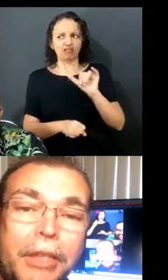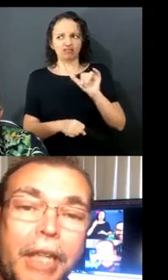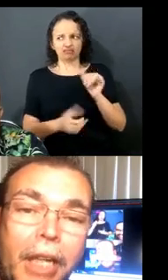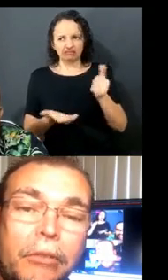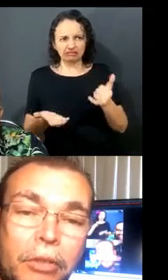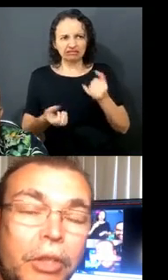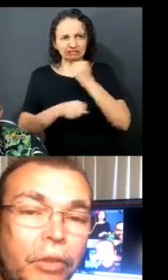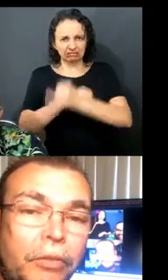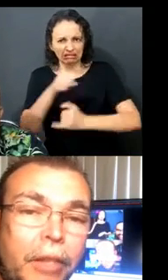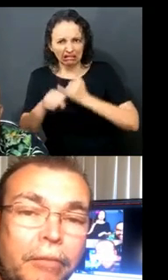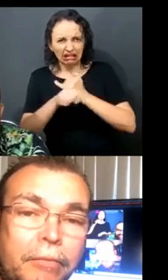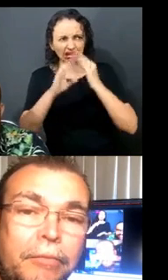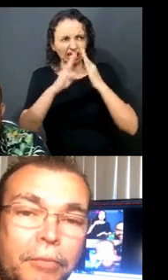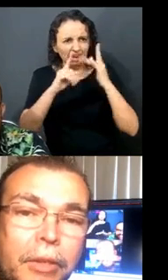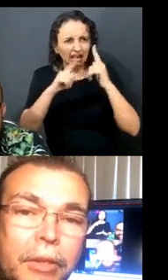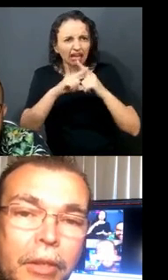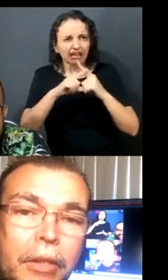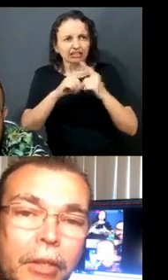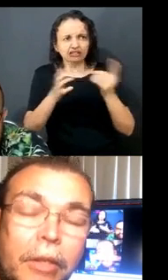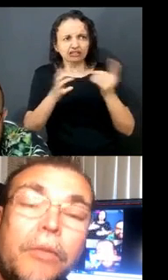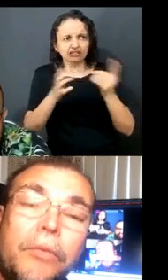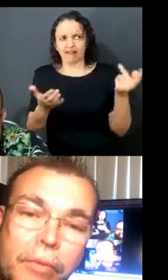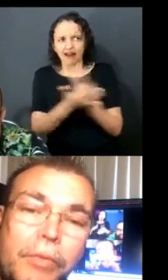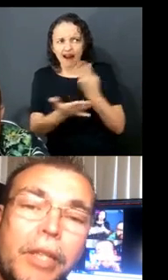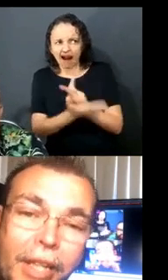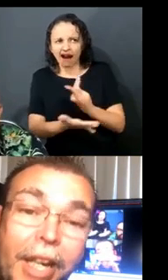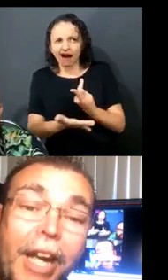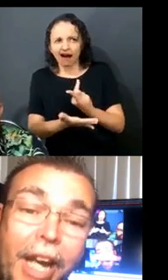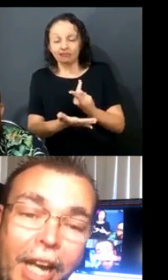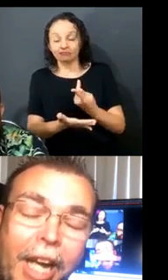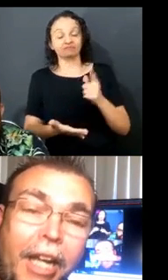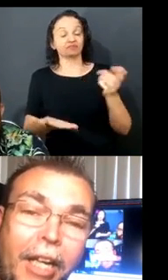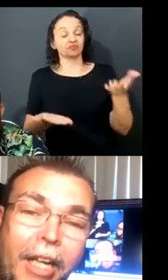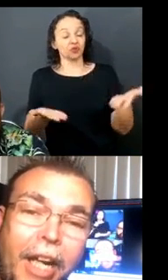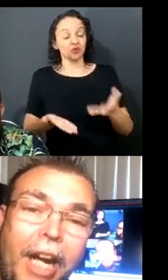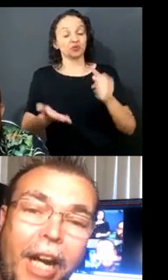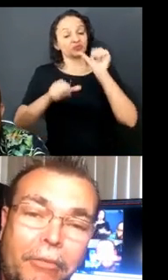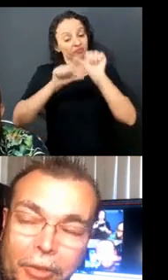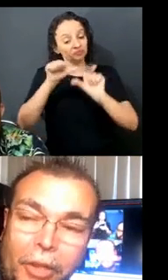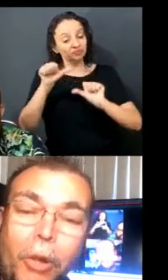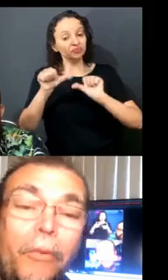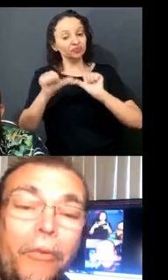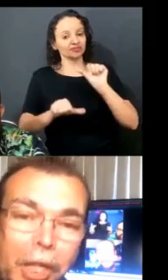Deus, hoje precisaram se envolver. Hoje, graças a Deus, né?